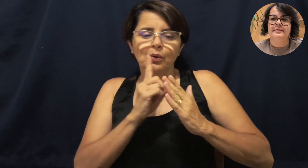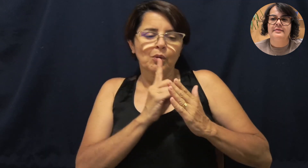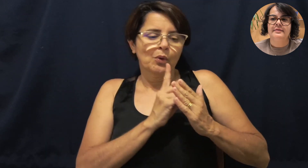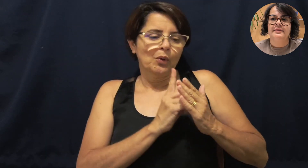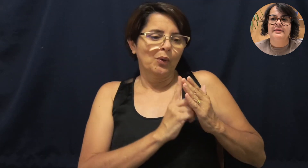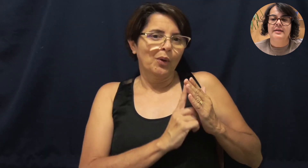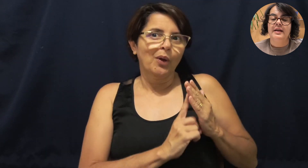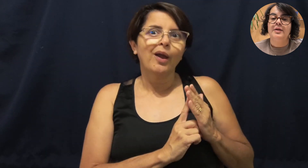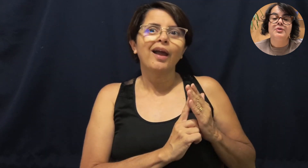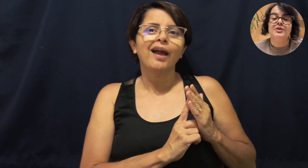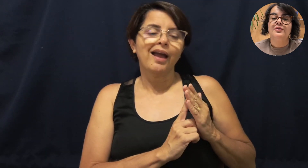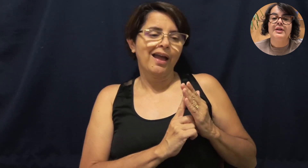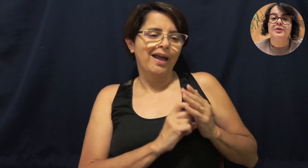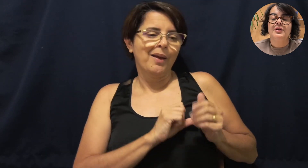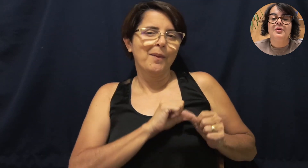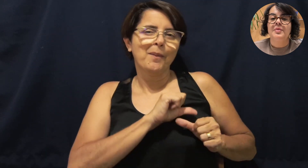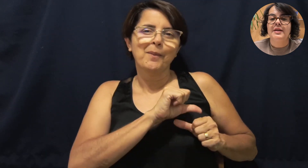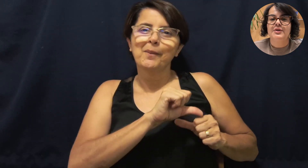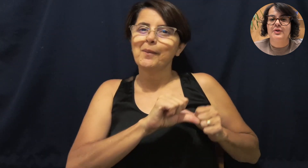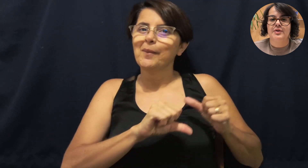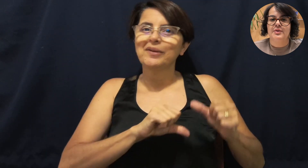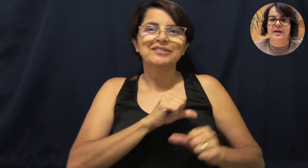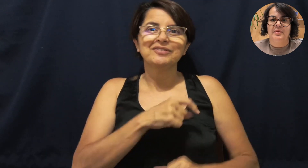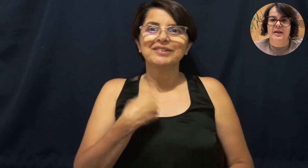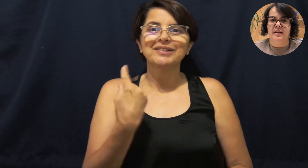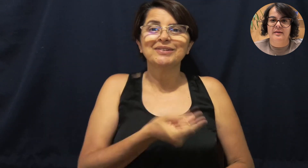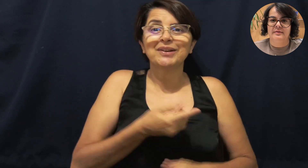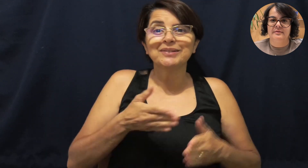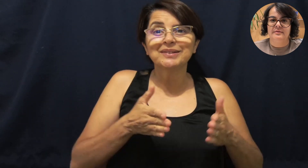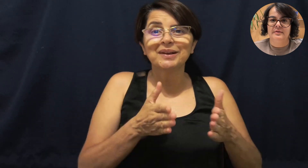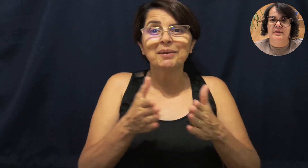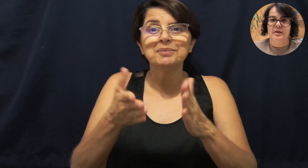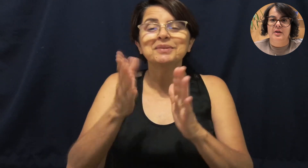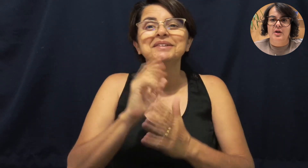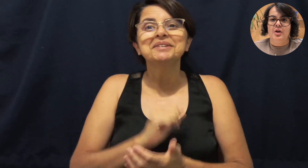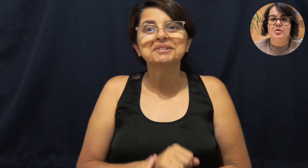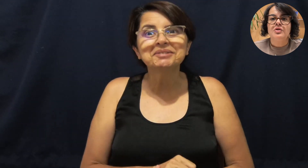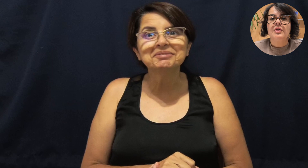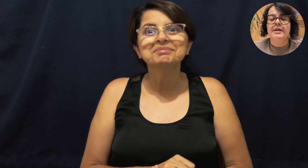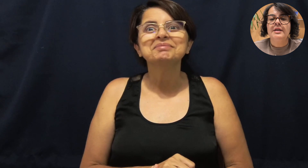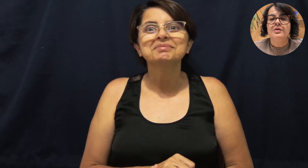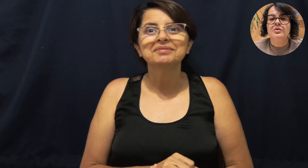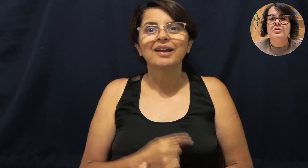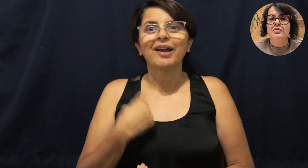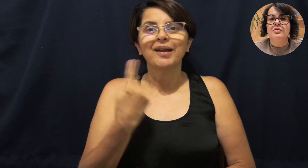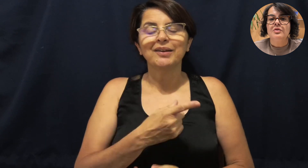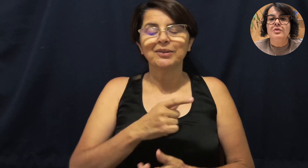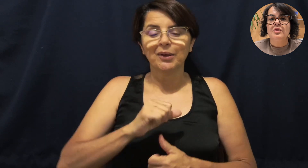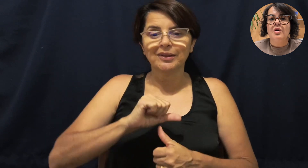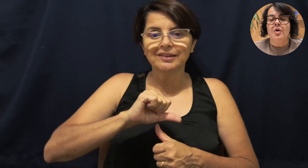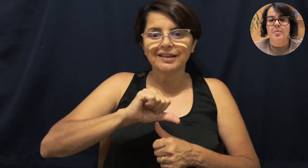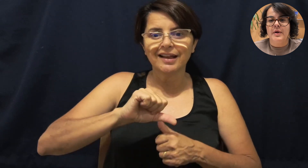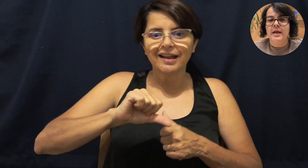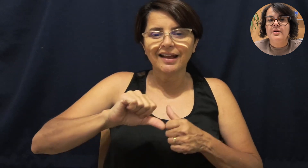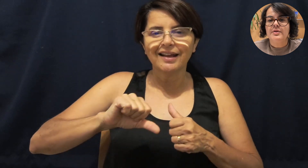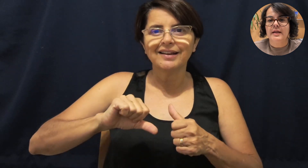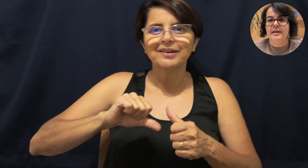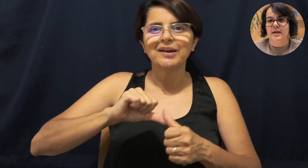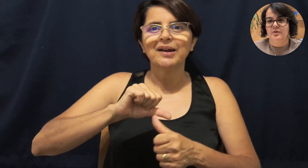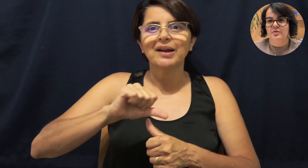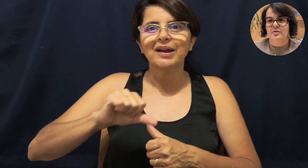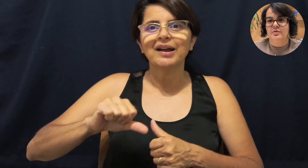morada, ele modifica totalmente o nosso caminhar, nos tornando